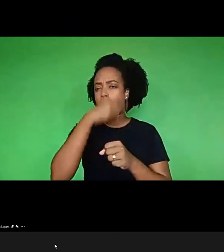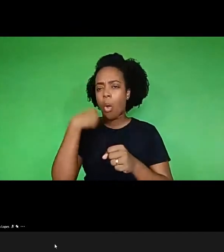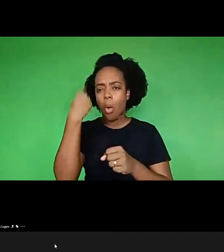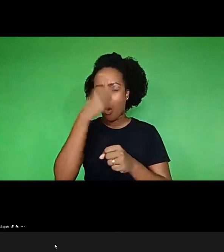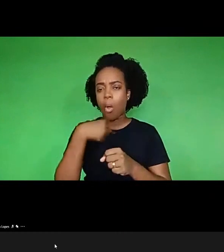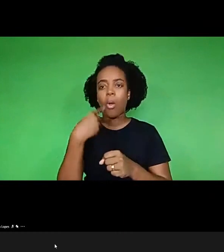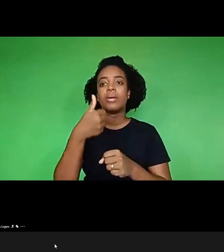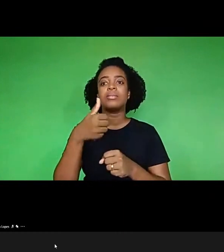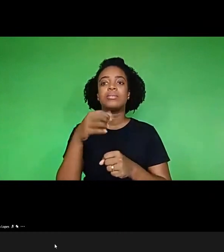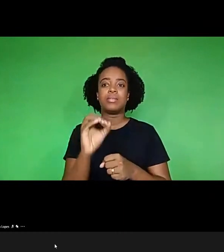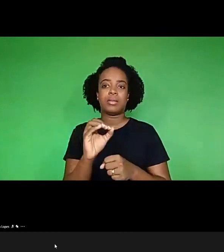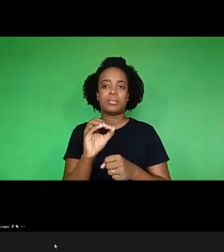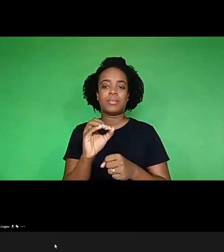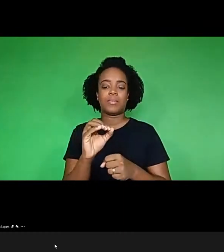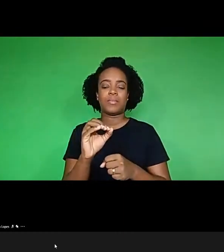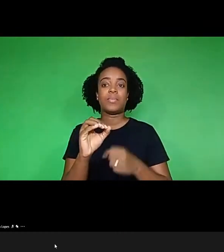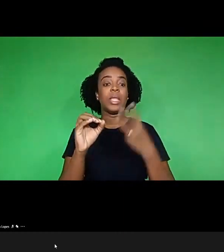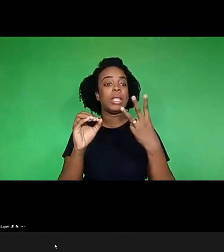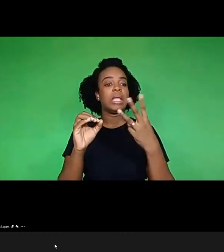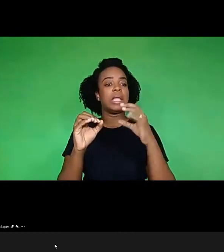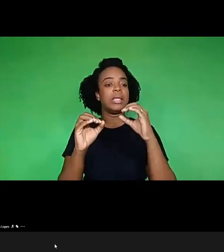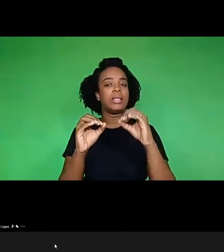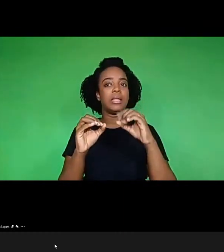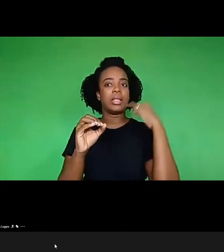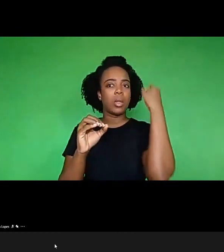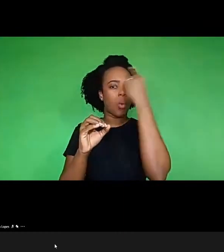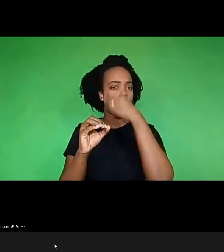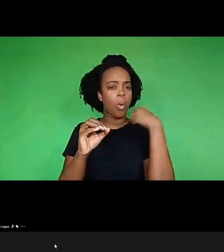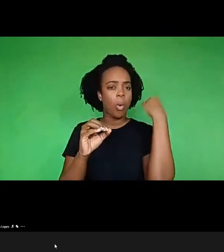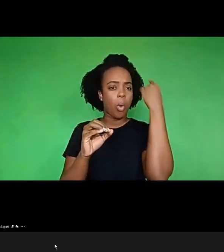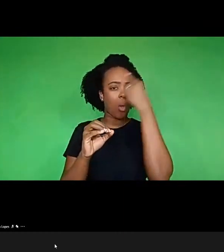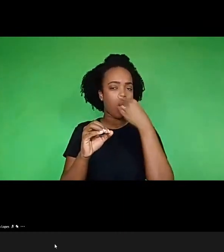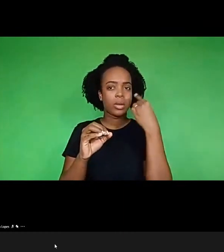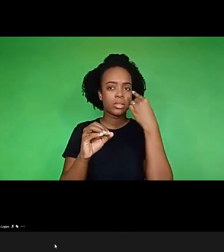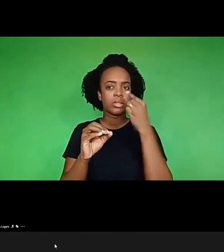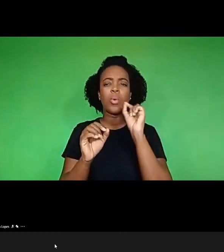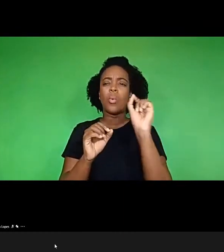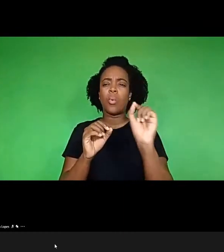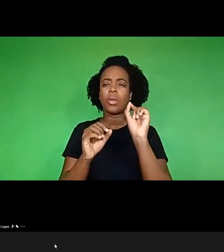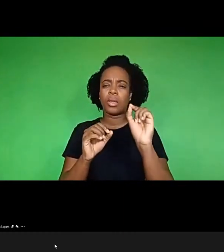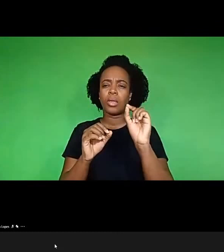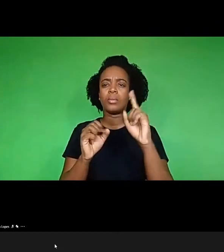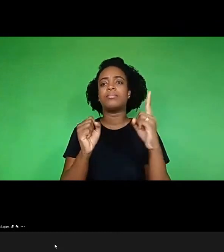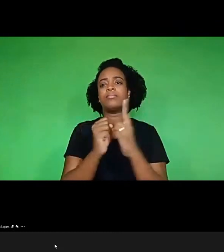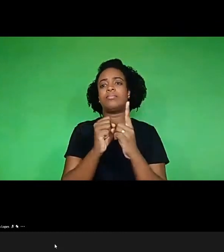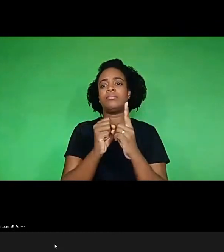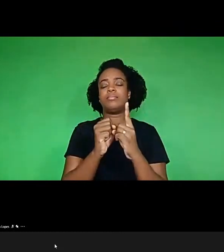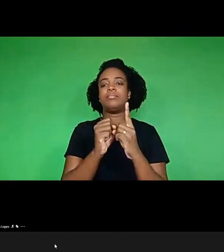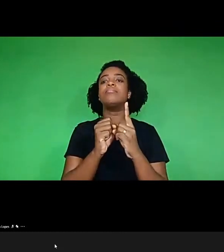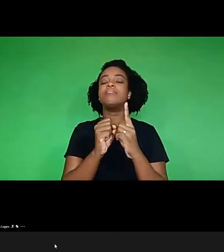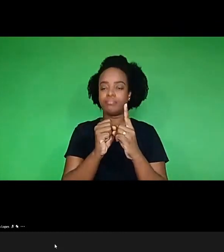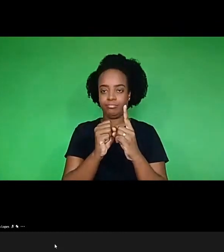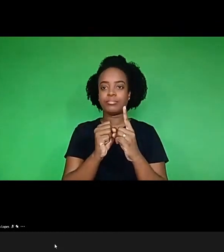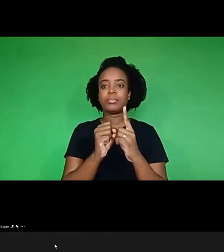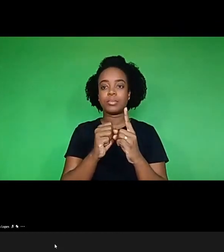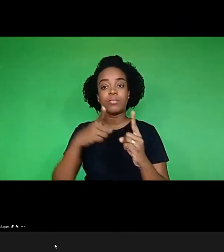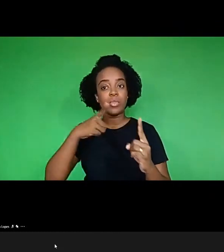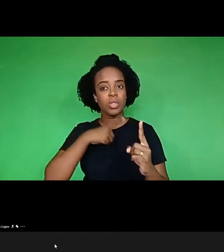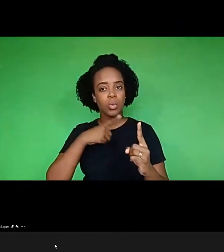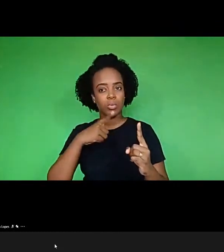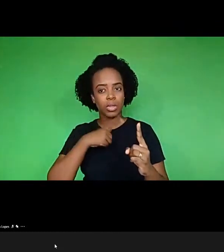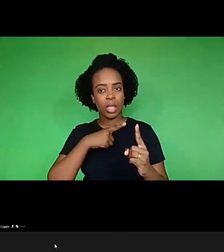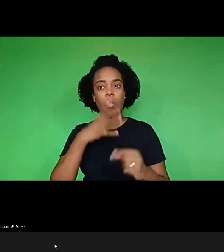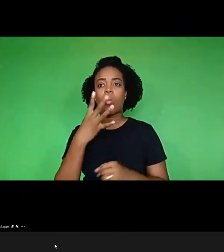feitas com atividades assíncronas. Então, durante uma semana, nós teremos 40 horas